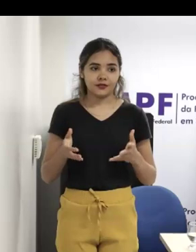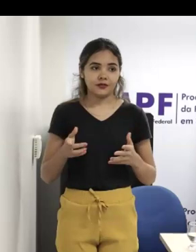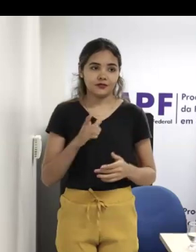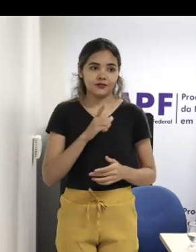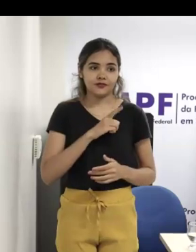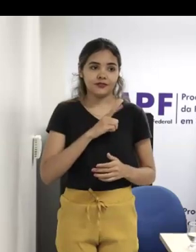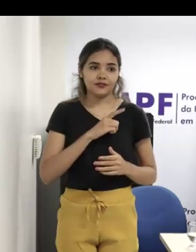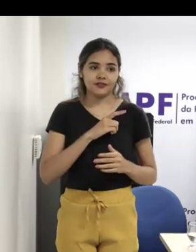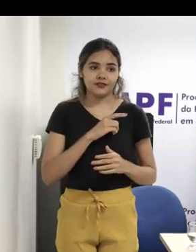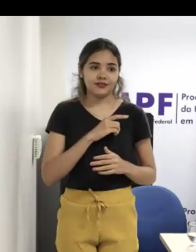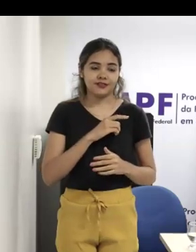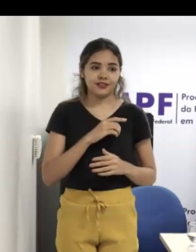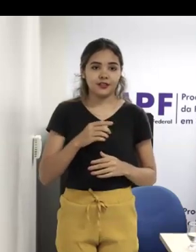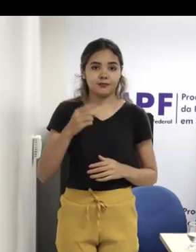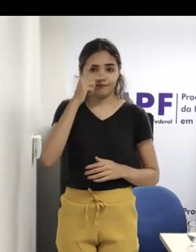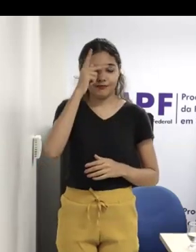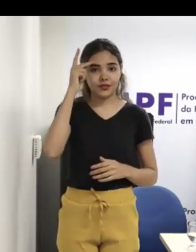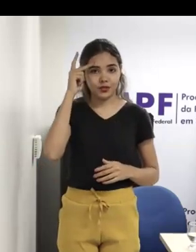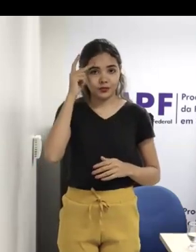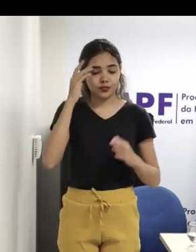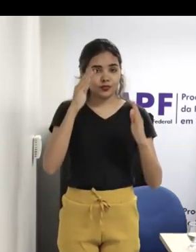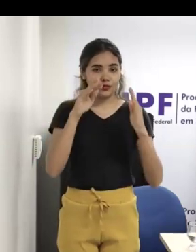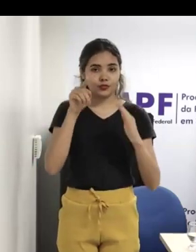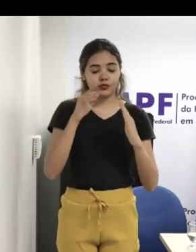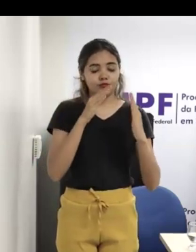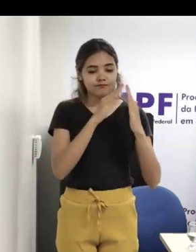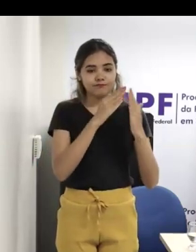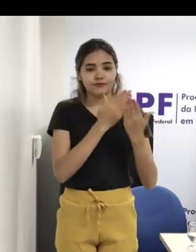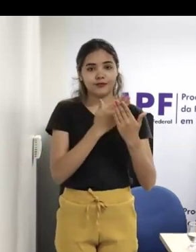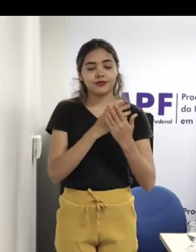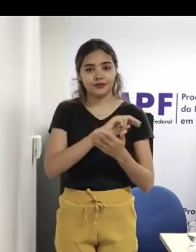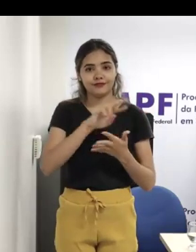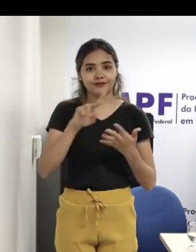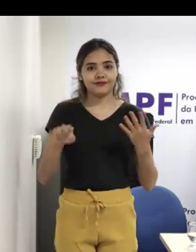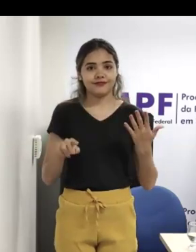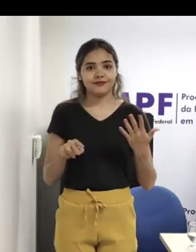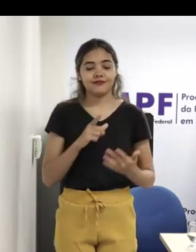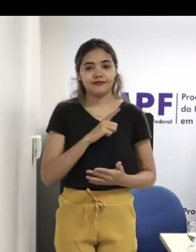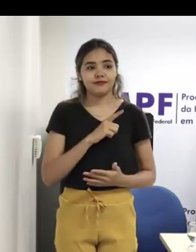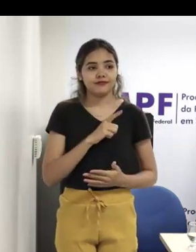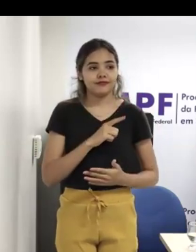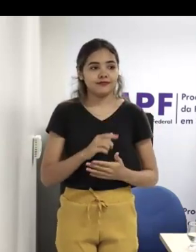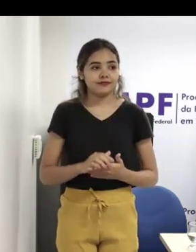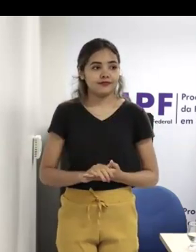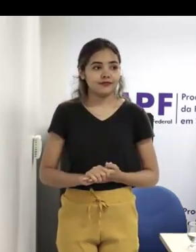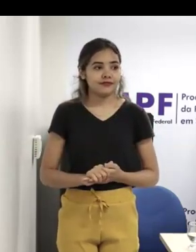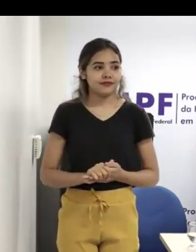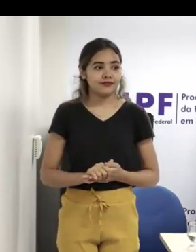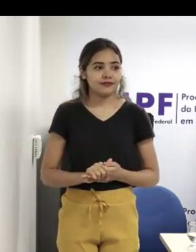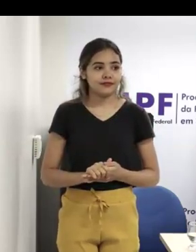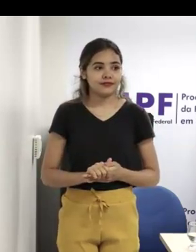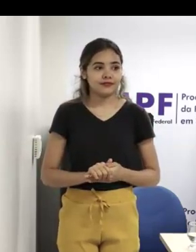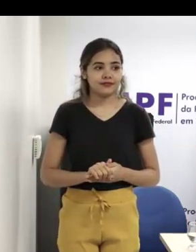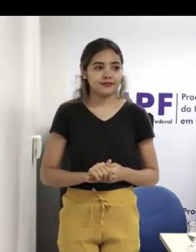pela do amando muito obrigado pela presença de Adventista ah ah